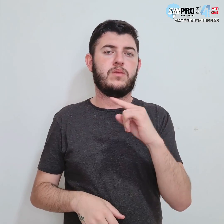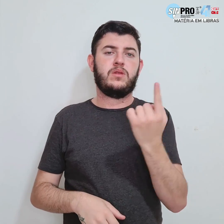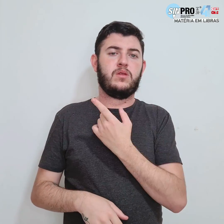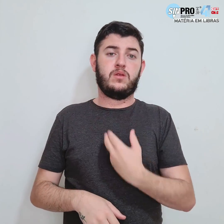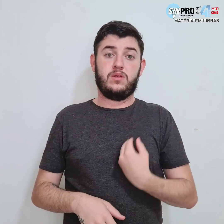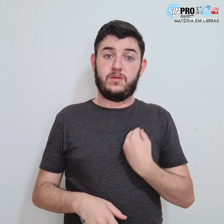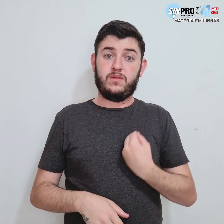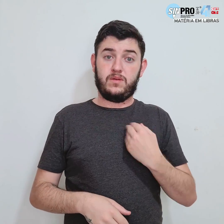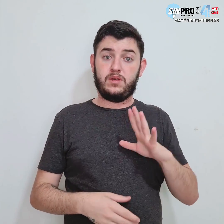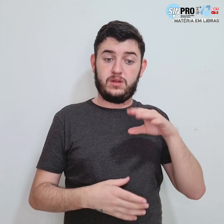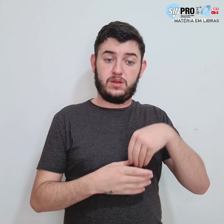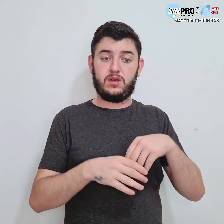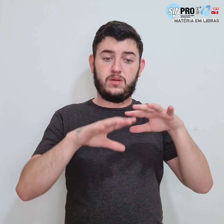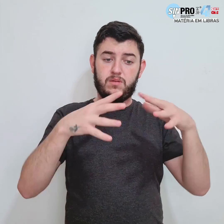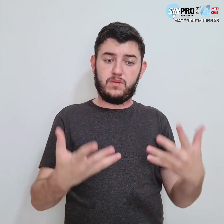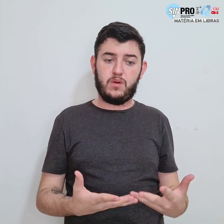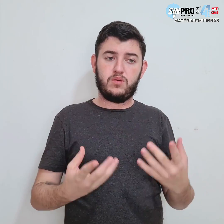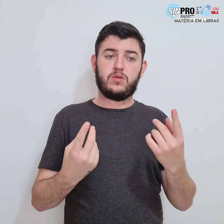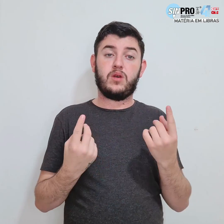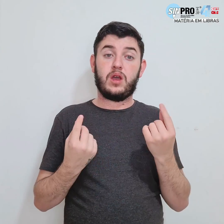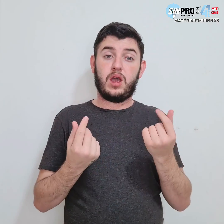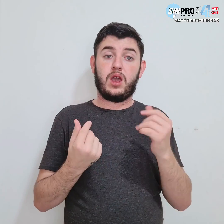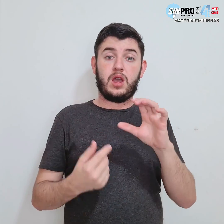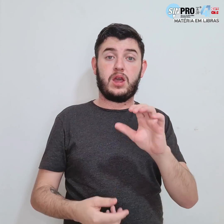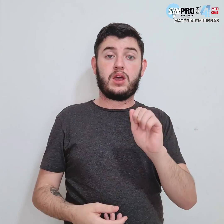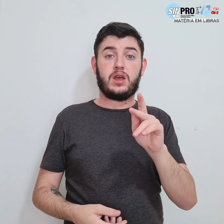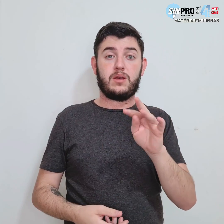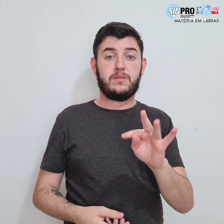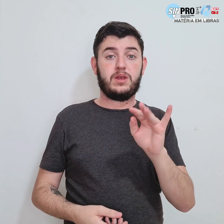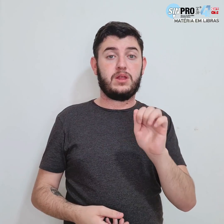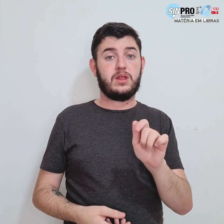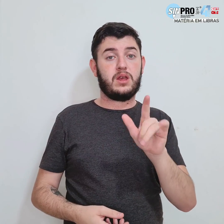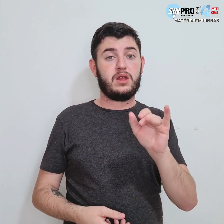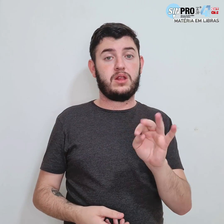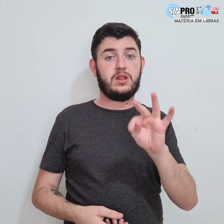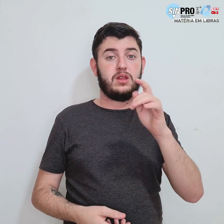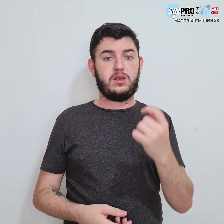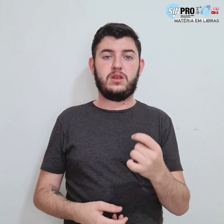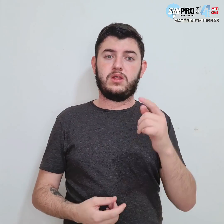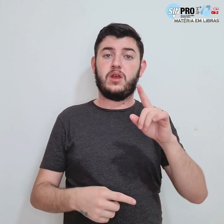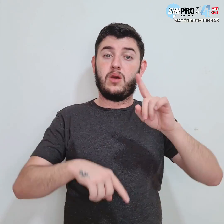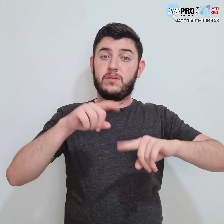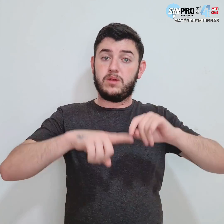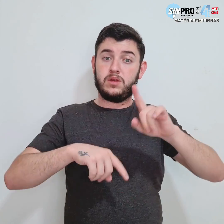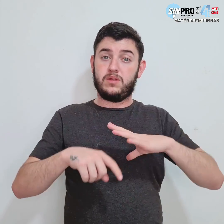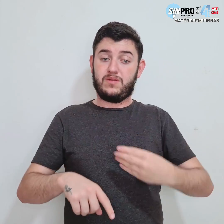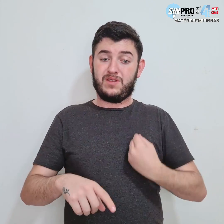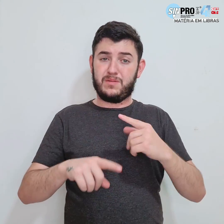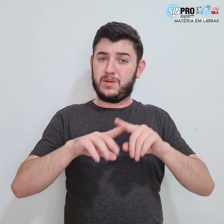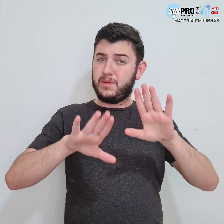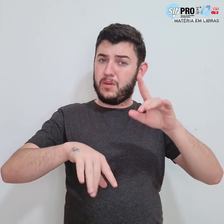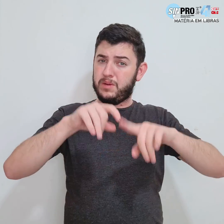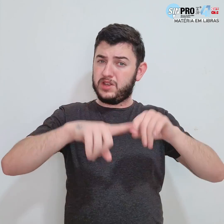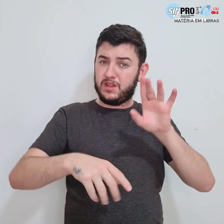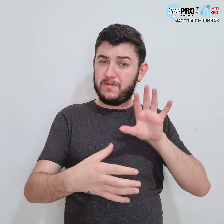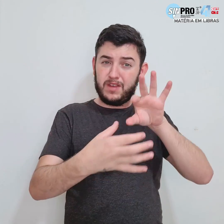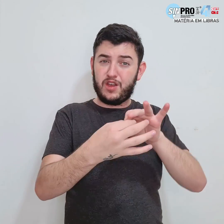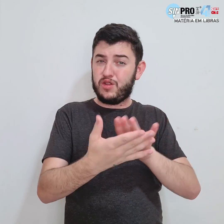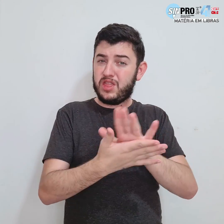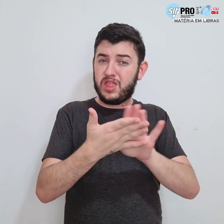invisível que somos aprisionados no mundo capitalista objetifica a vida, e objetos não criam vínculos. Será que haverá